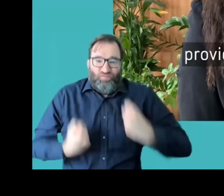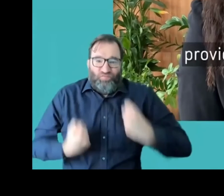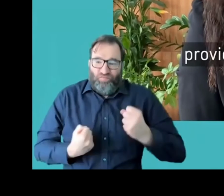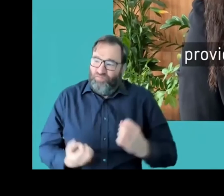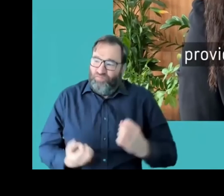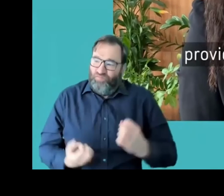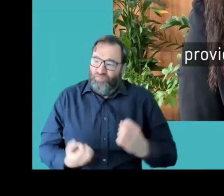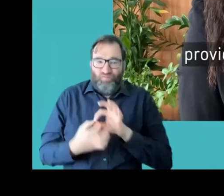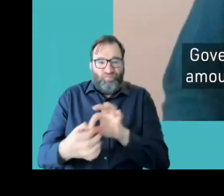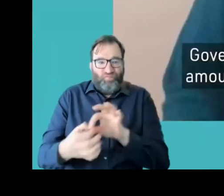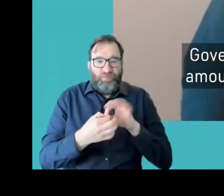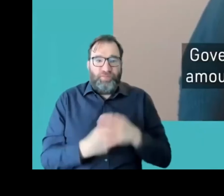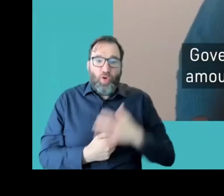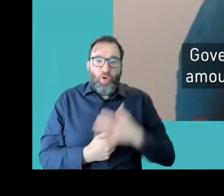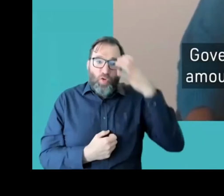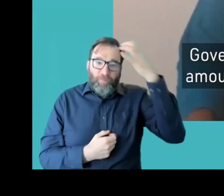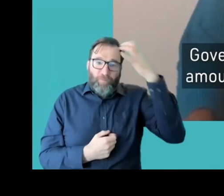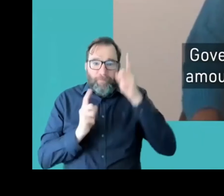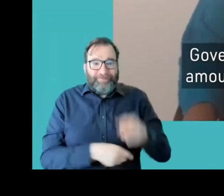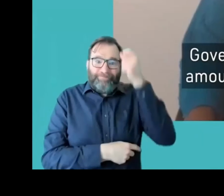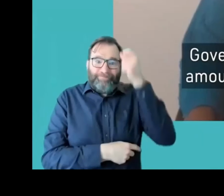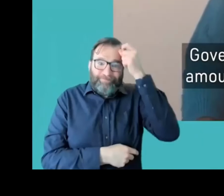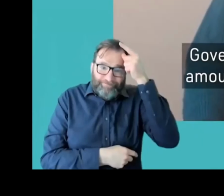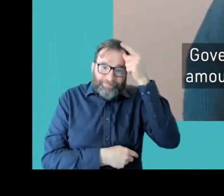Kênh Ghiền Gõ